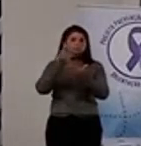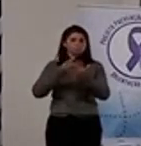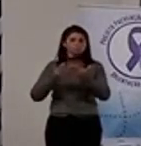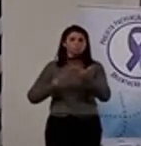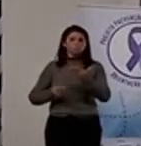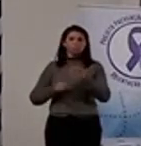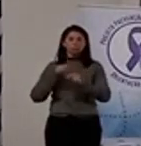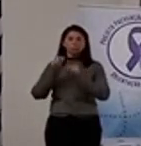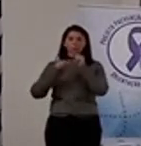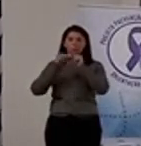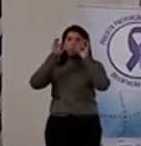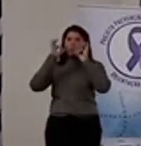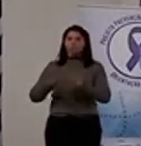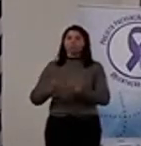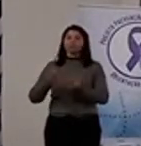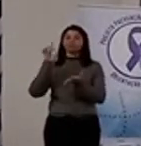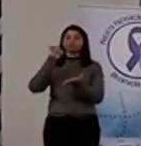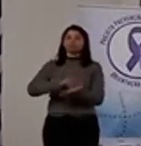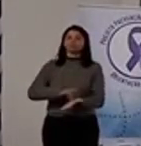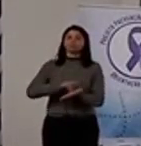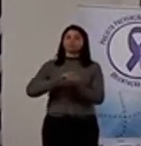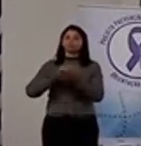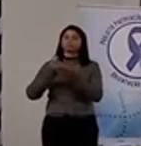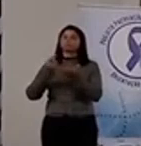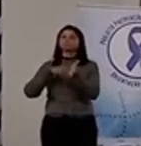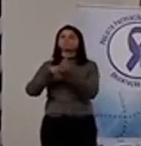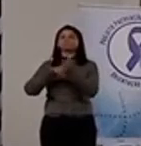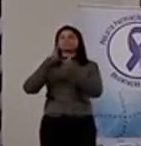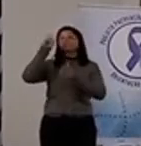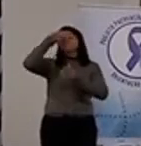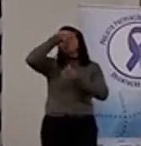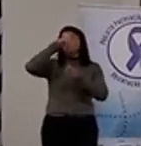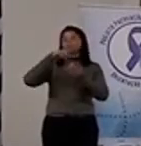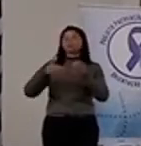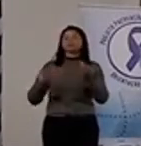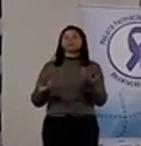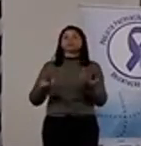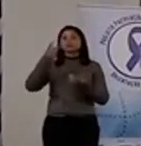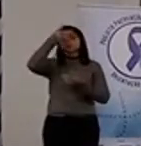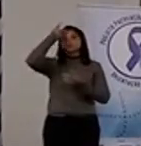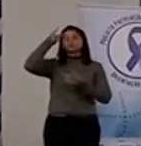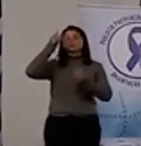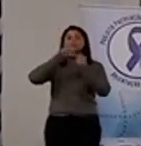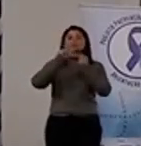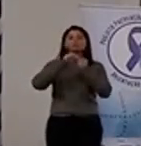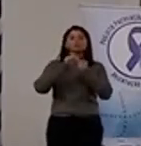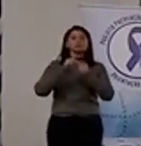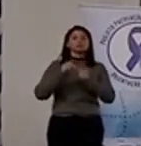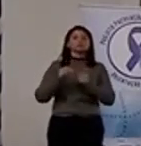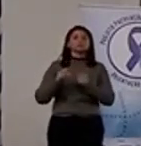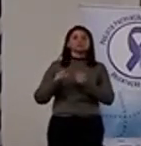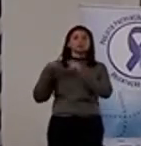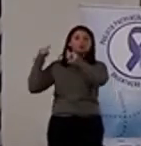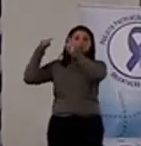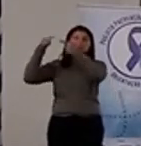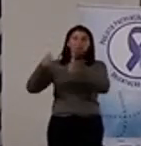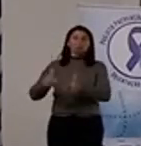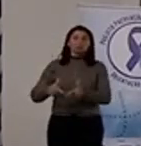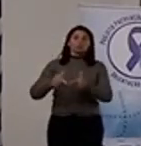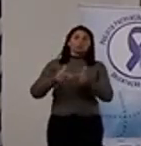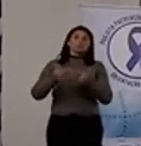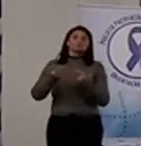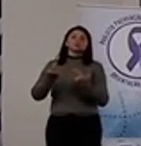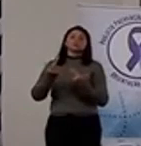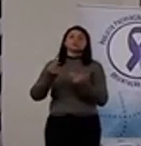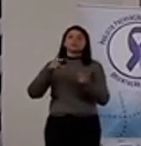digamos, oficial, ainda é um exame que a gente tem dificuldade de acesso. Esse e outros exames genéticos. Mas ele é um exame que, num determinado contexto, ele